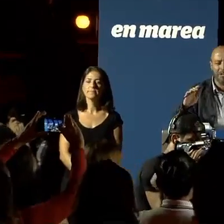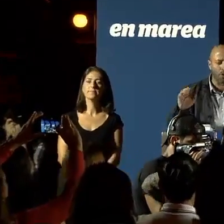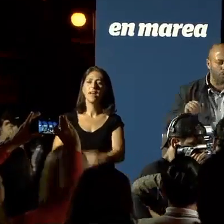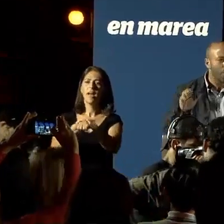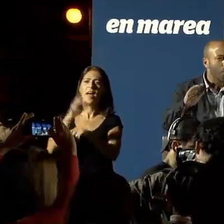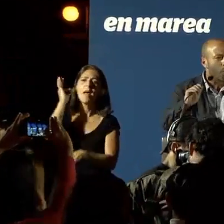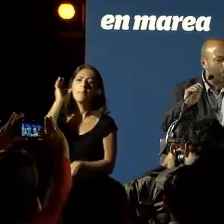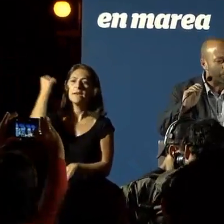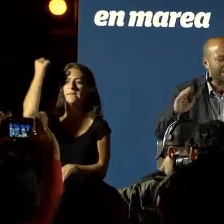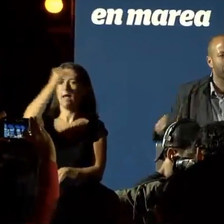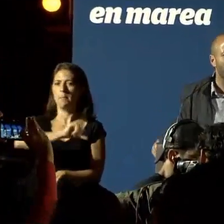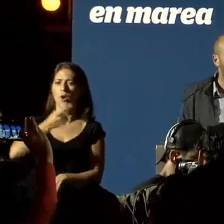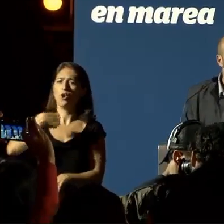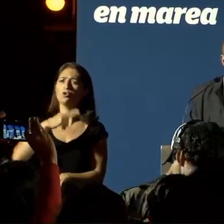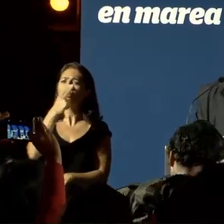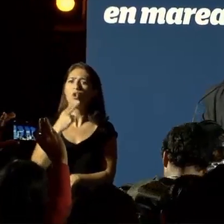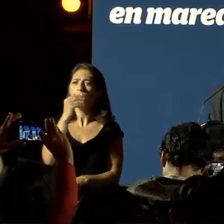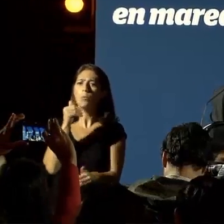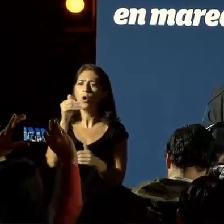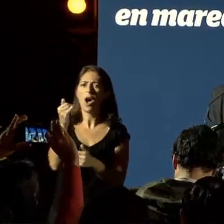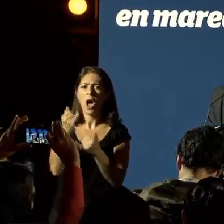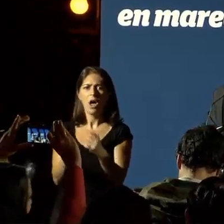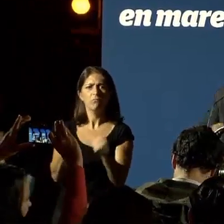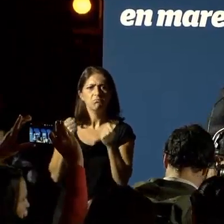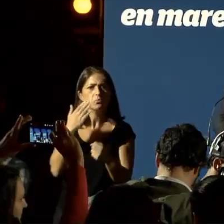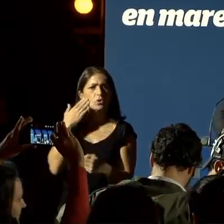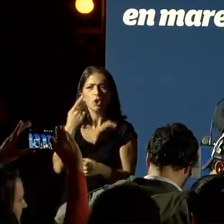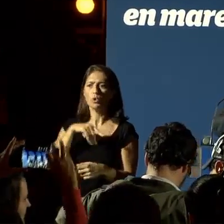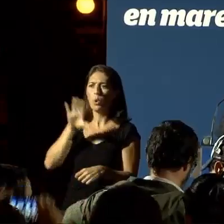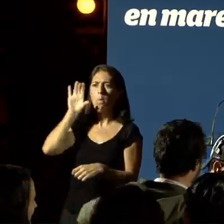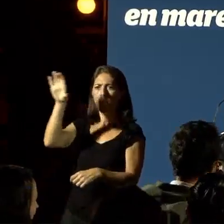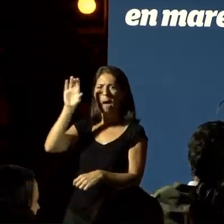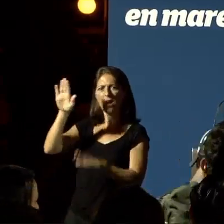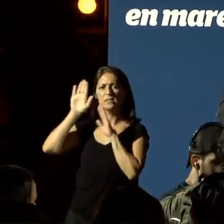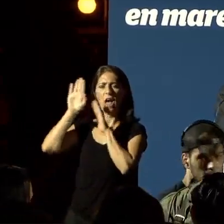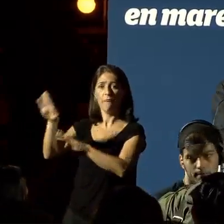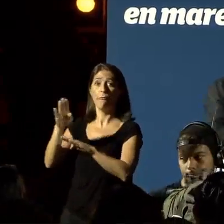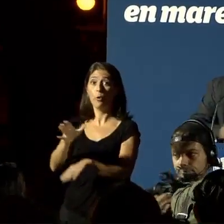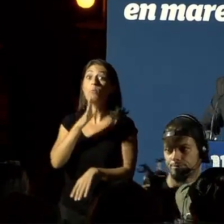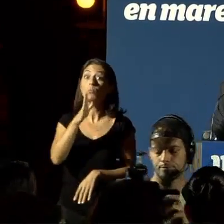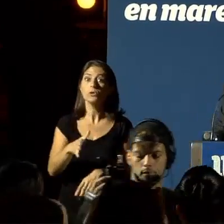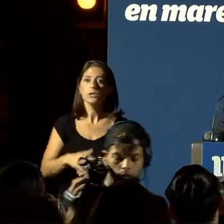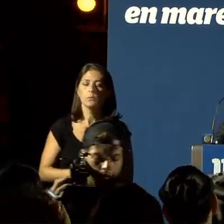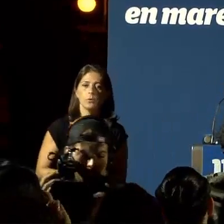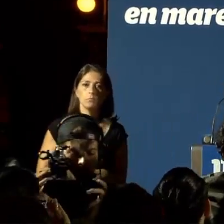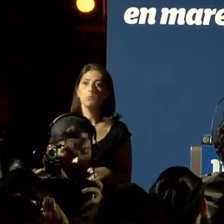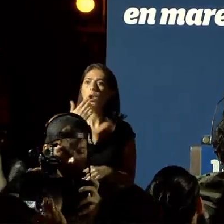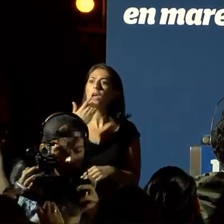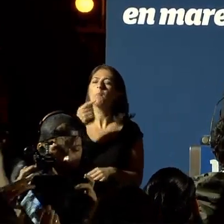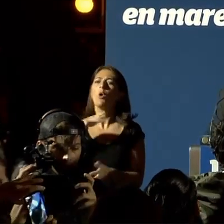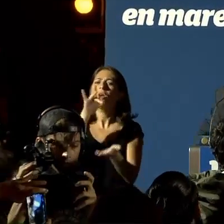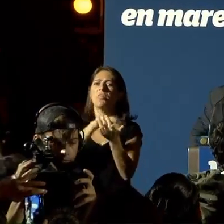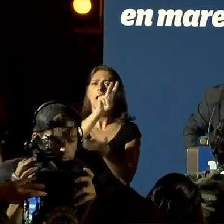Amigas, amigos, comprometémonos decididamente ca dignidade do noso país. Por iso, cando despois